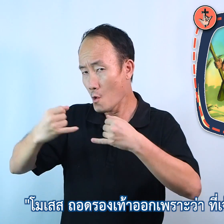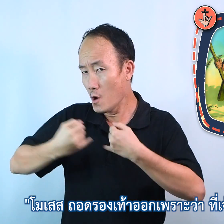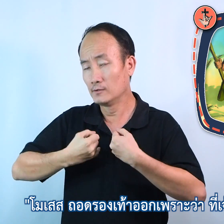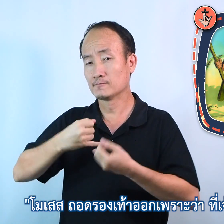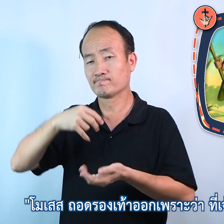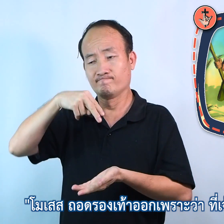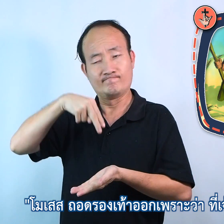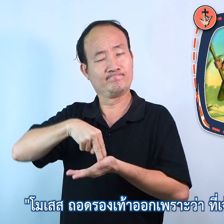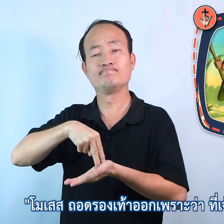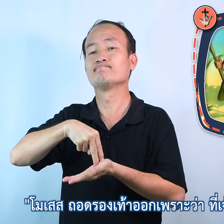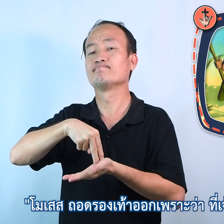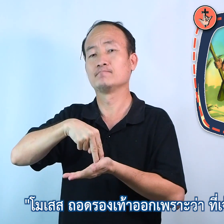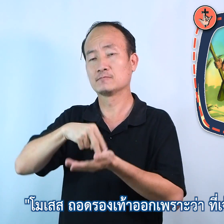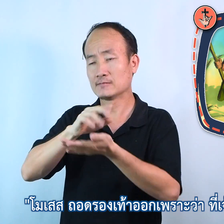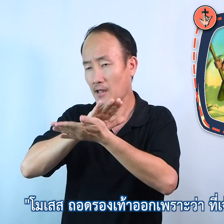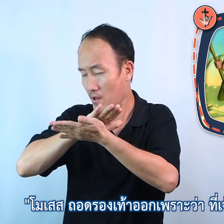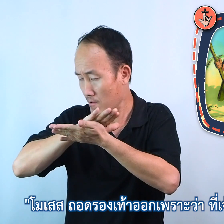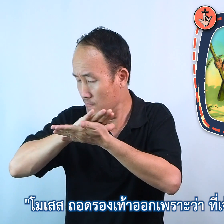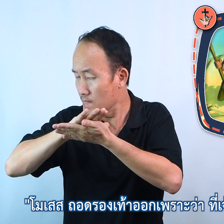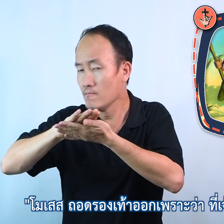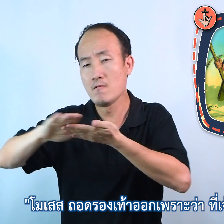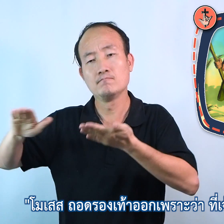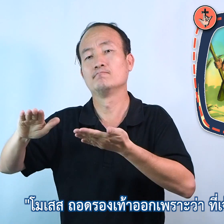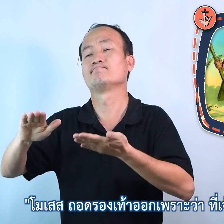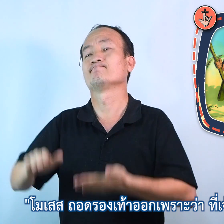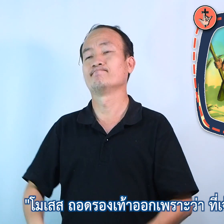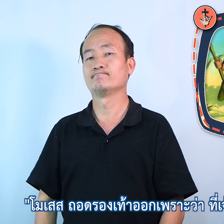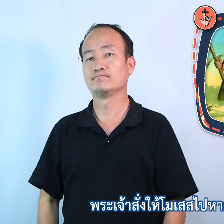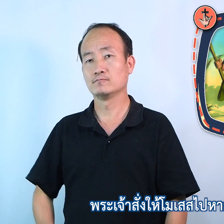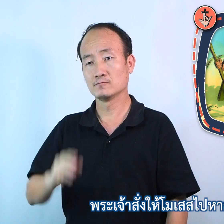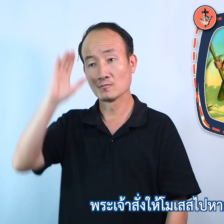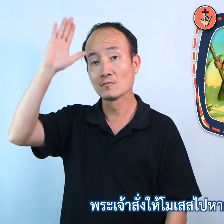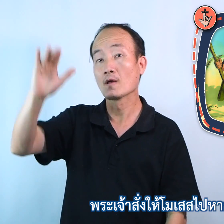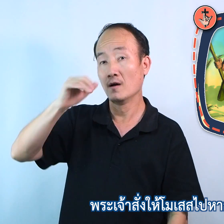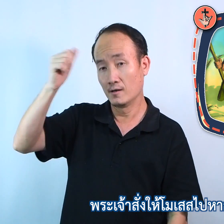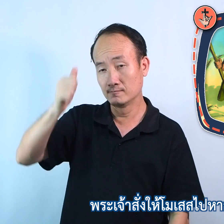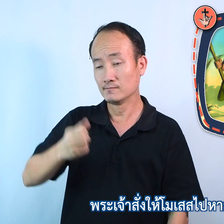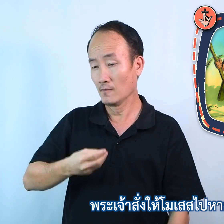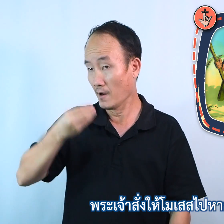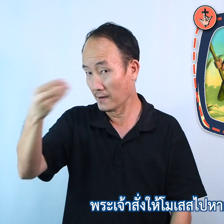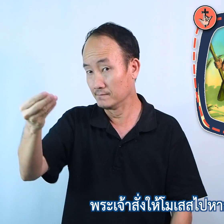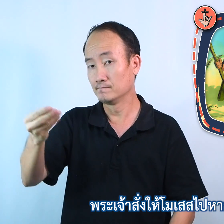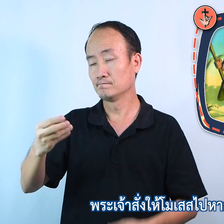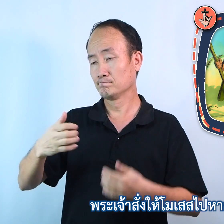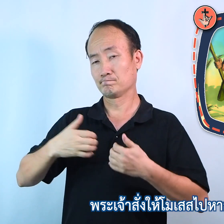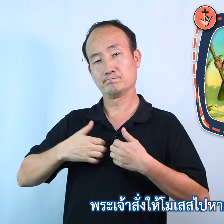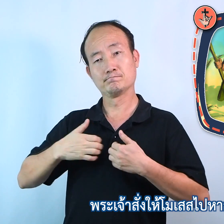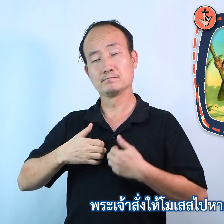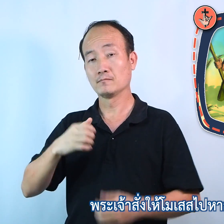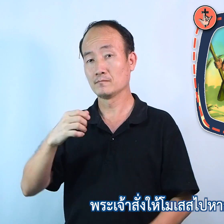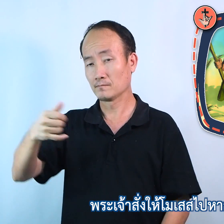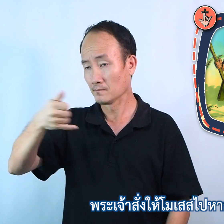ายืนอยู่นี้เป็นที่ศักดิ์สิทธิ์พระเจ้าสั่งให้โมเสสไปหากษัต